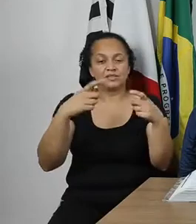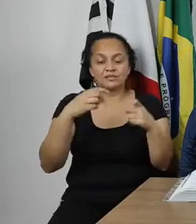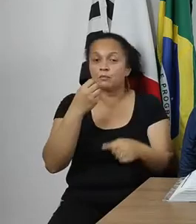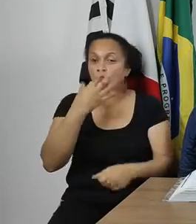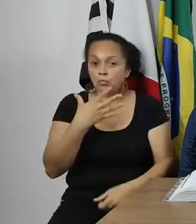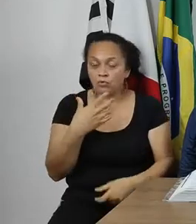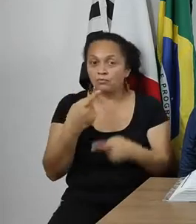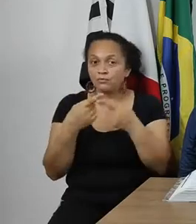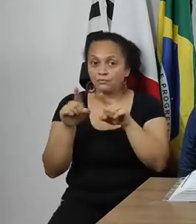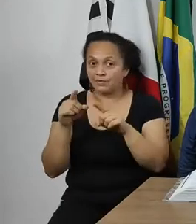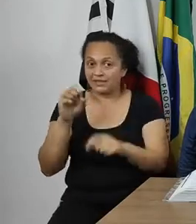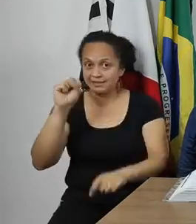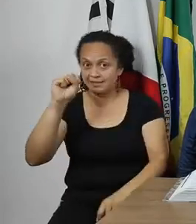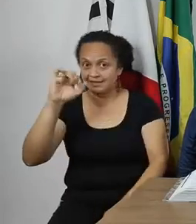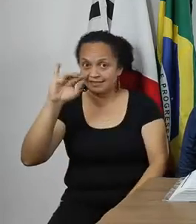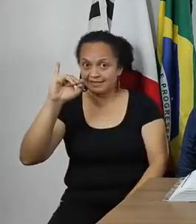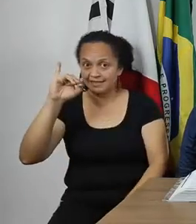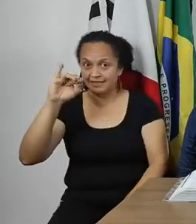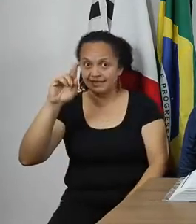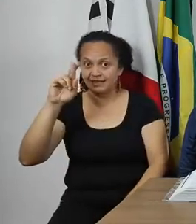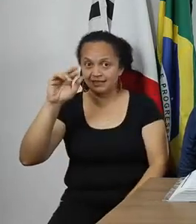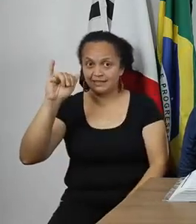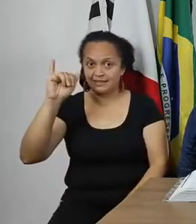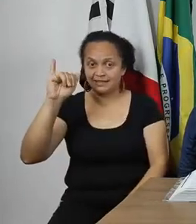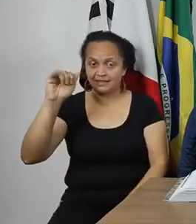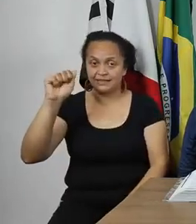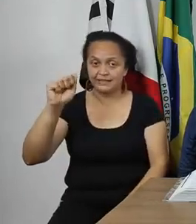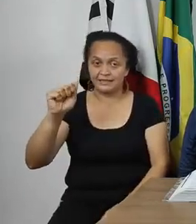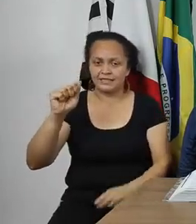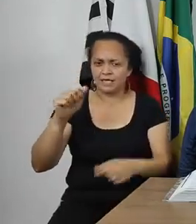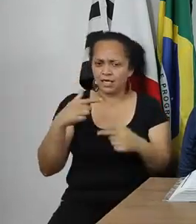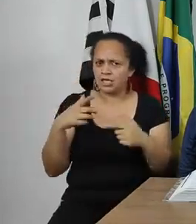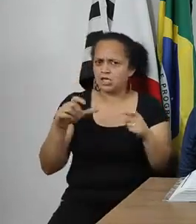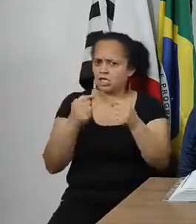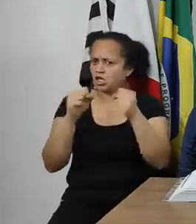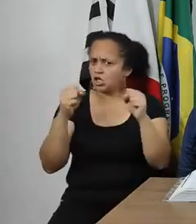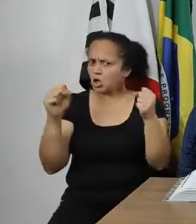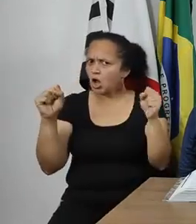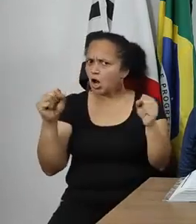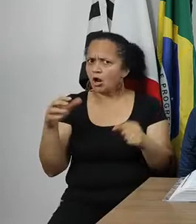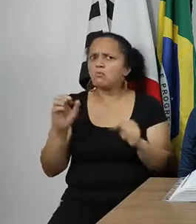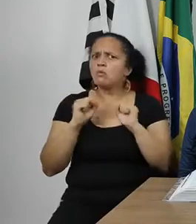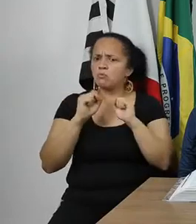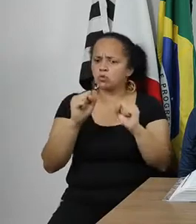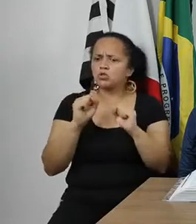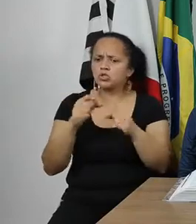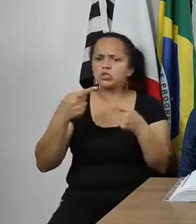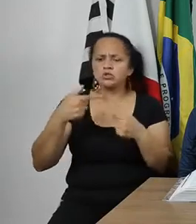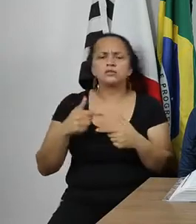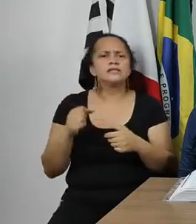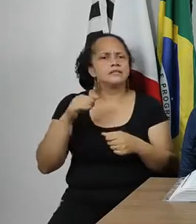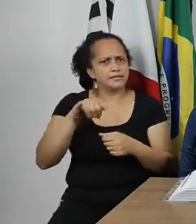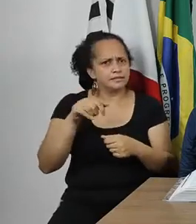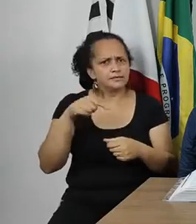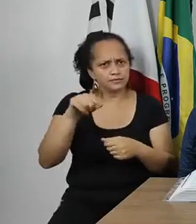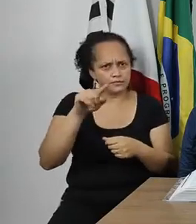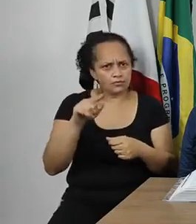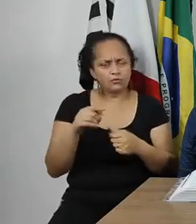muito poderoso. Se Israel saísse, humanamente falando, para batalhar contra eles, eles iriam